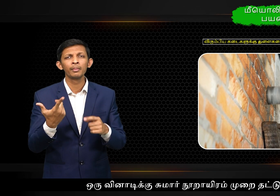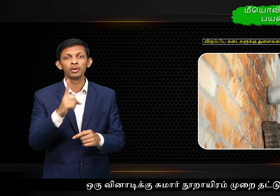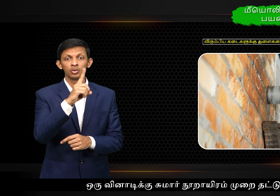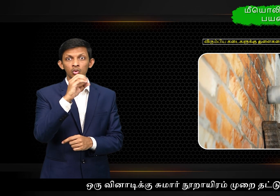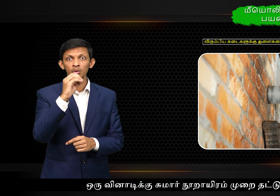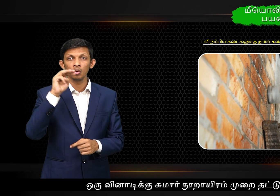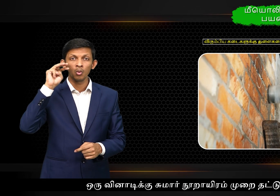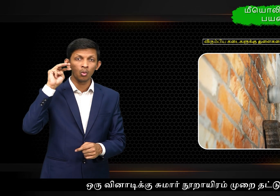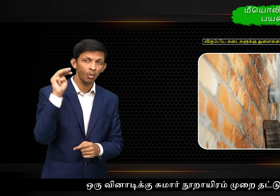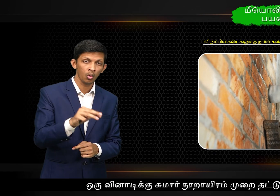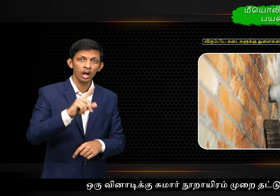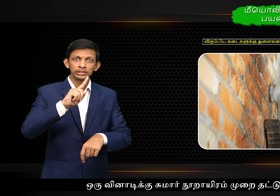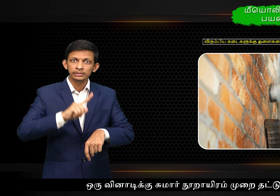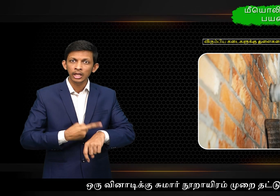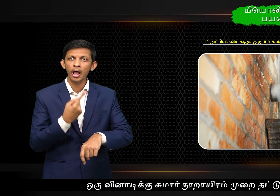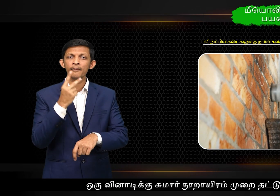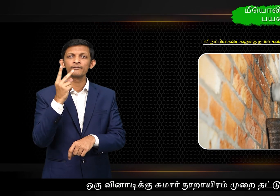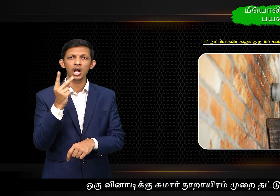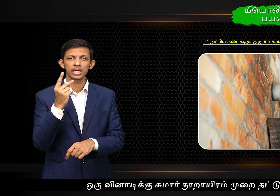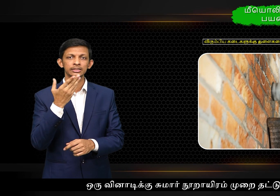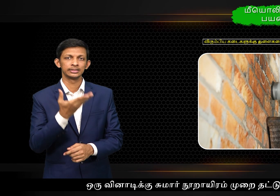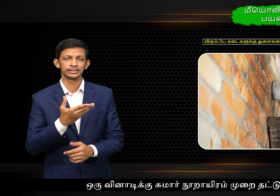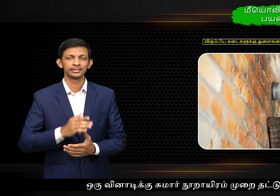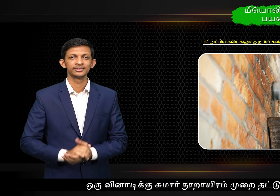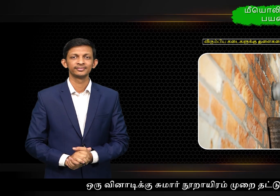சுமார் 100,000 முறை தட்டுகிறது.